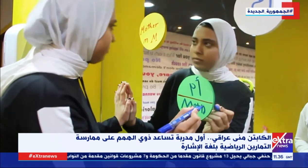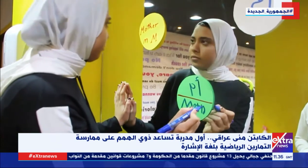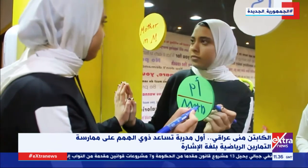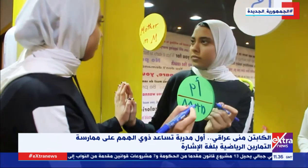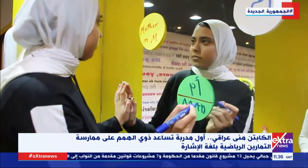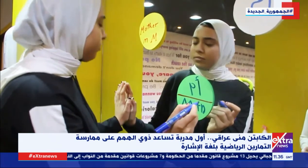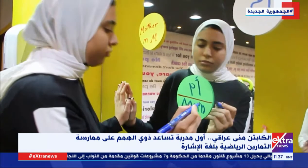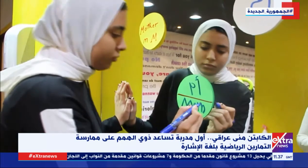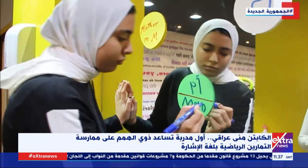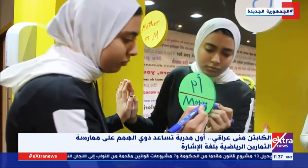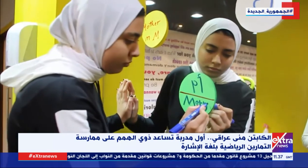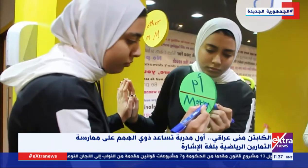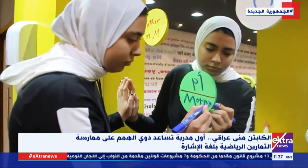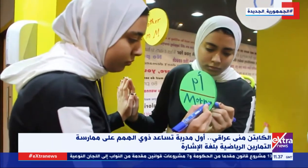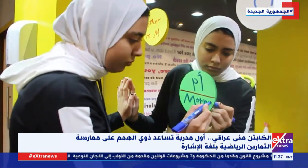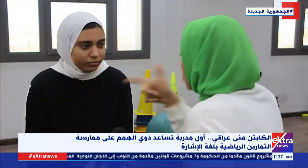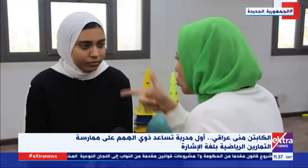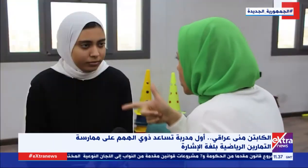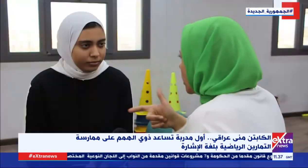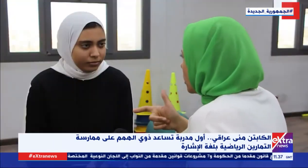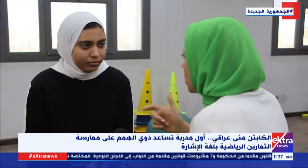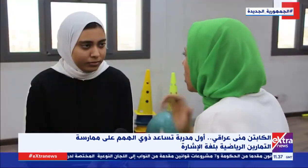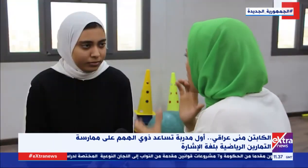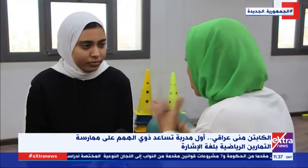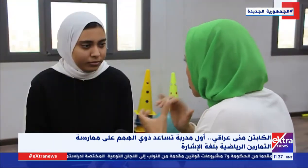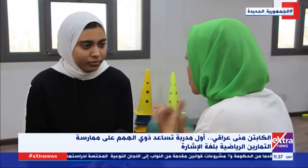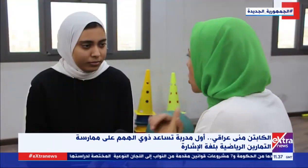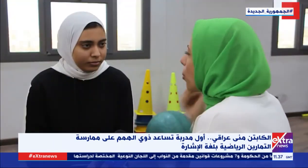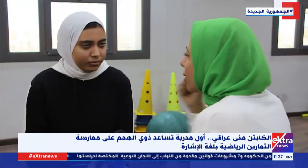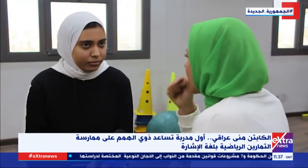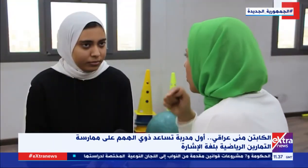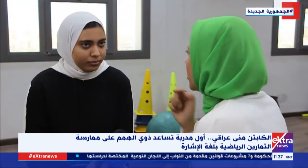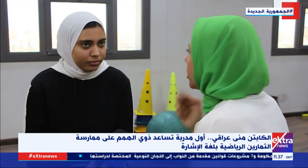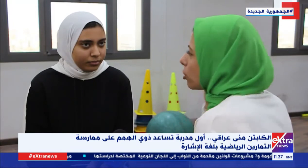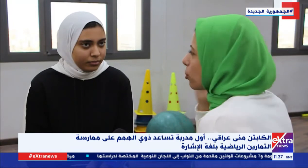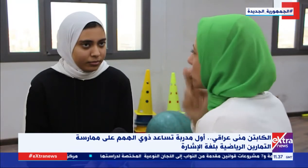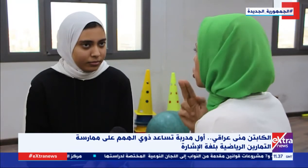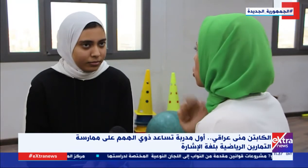مش عارفة تتعامل مع حد. عايزة تقولي إيه لصحابك البنات نصهم؟